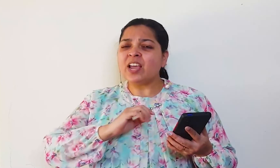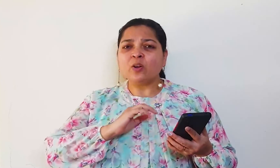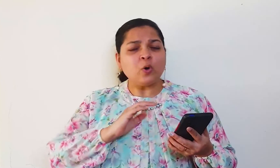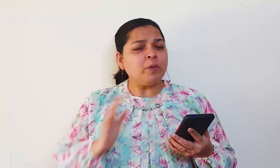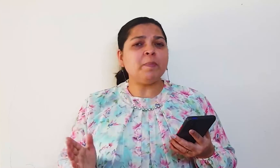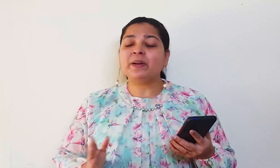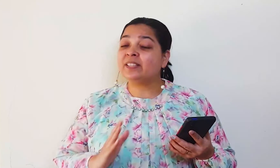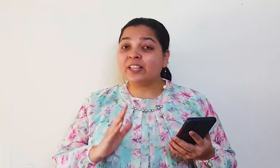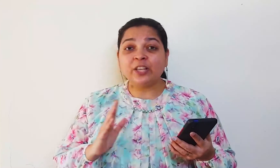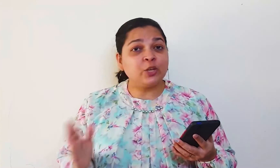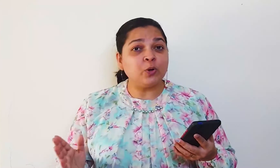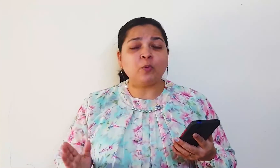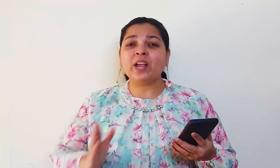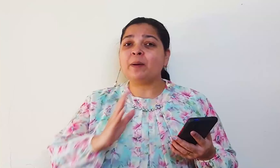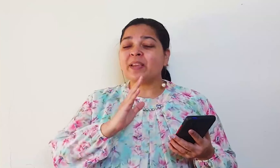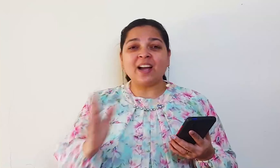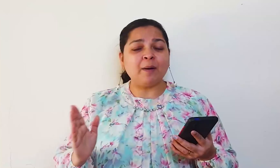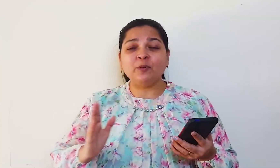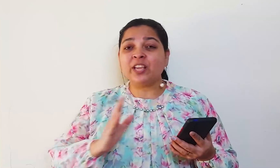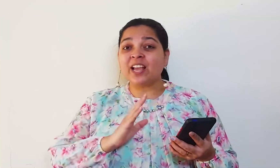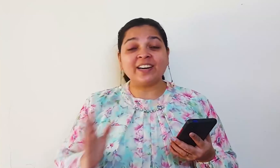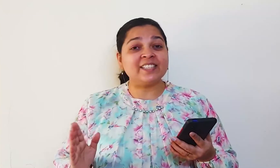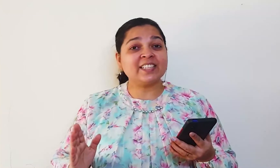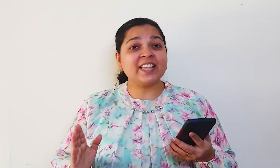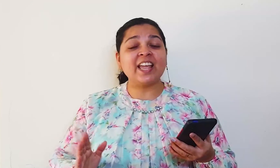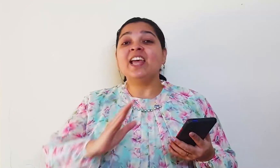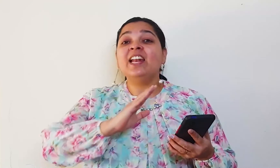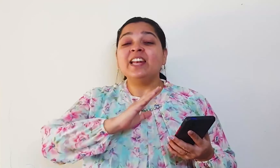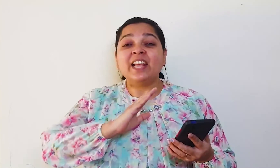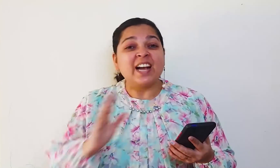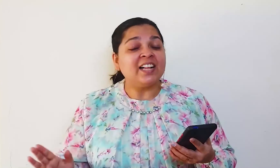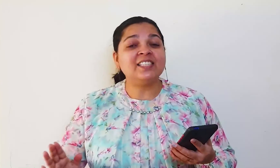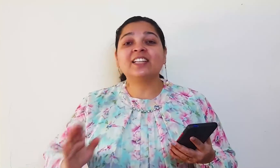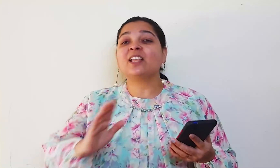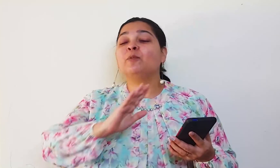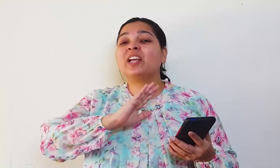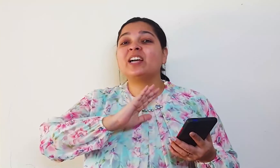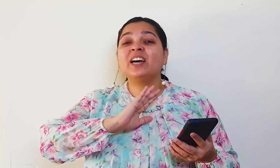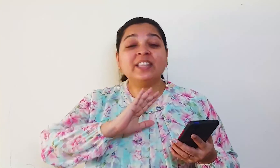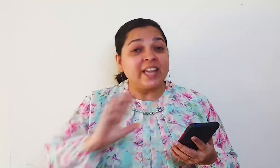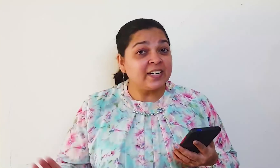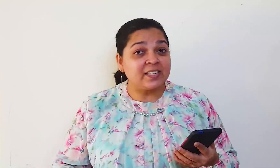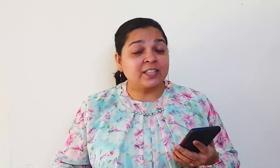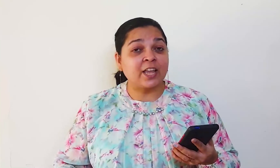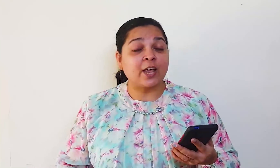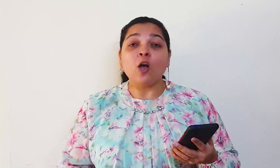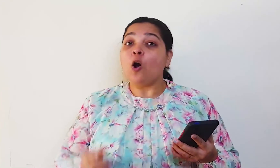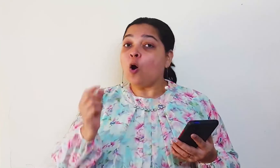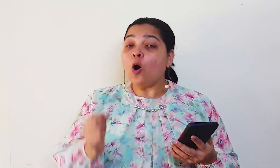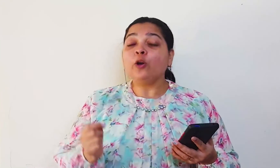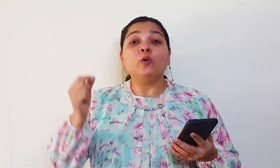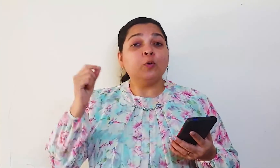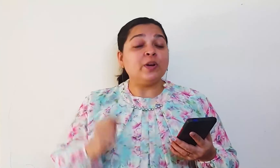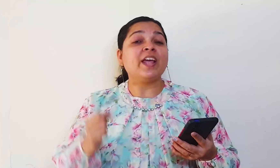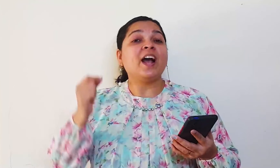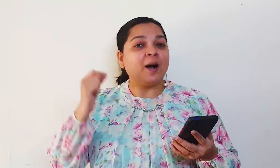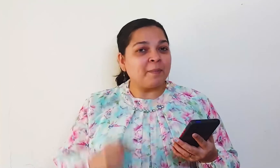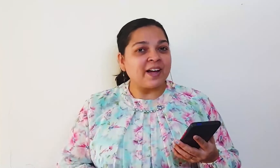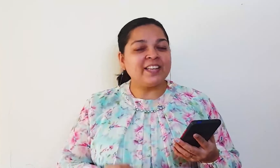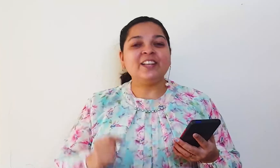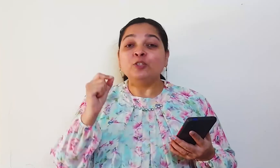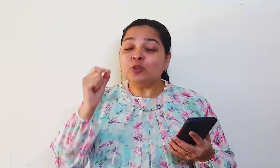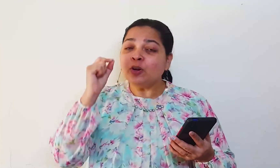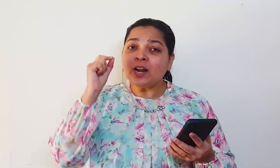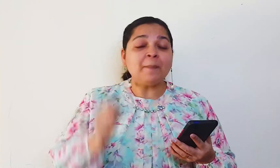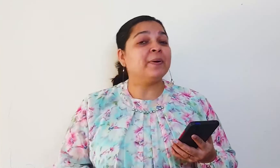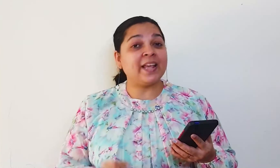अधिकार हामीलाई दिएको छ किन त? किनकि हामी यीशु ख्रीष्टको अधीनमा रहेर काम गर्छौँ। हालेलुया। यसैले गर्दा शैतान